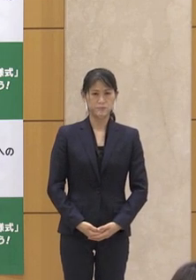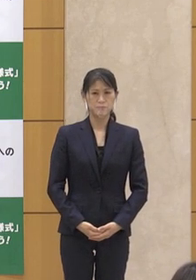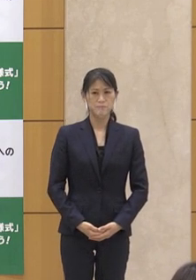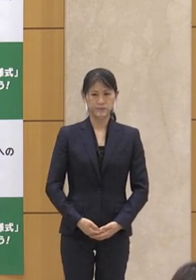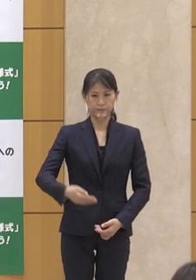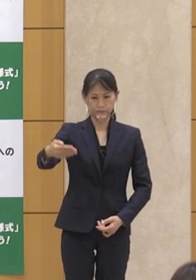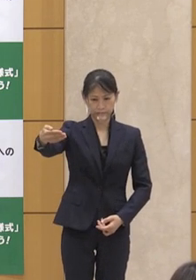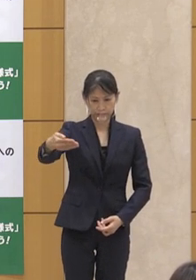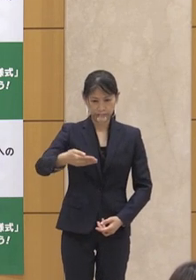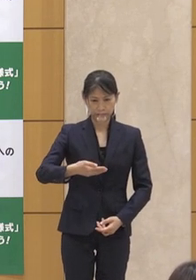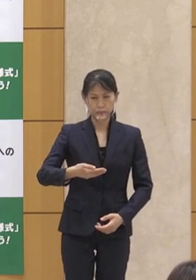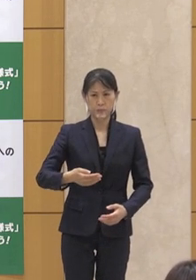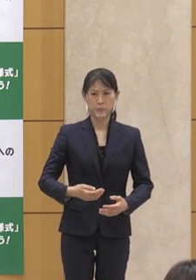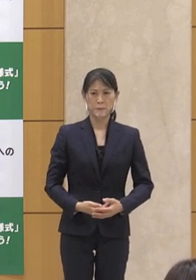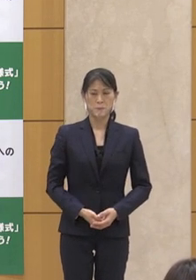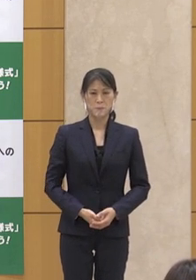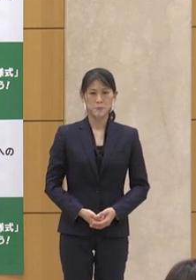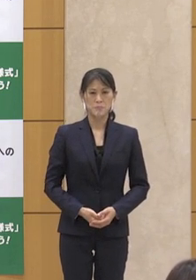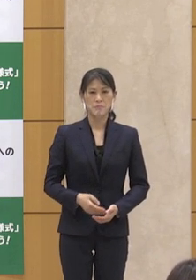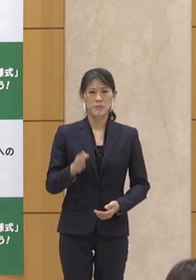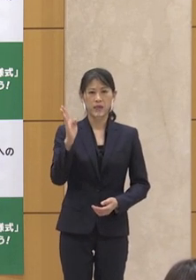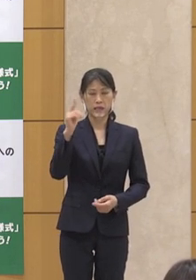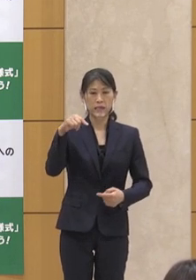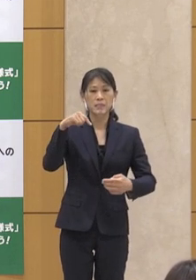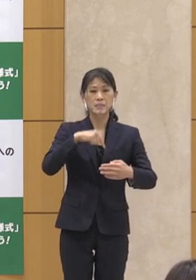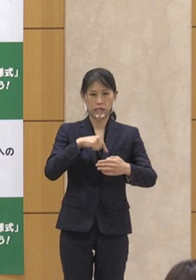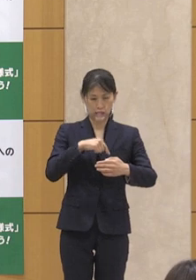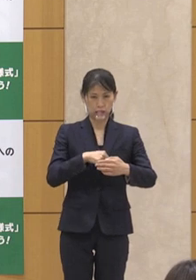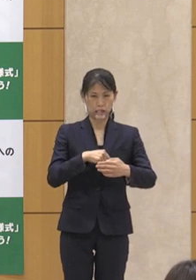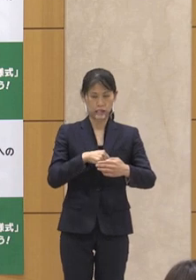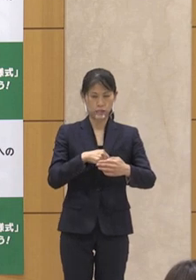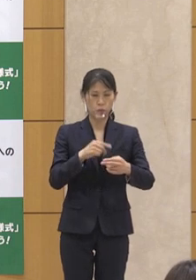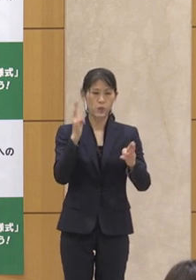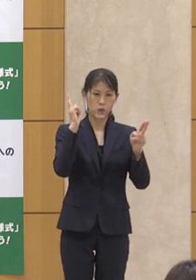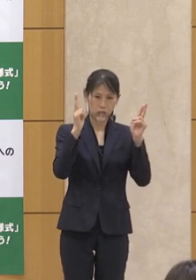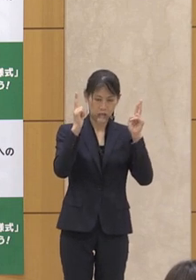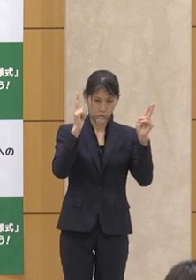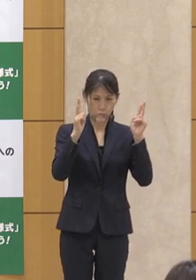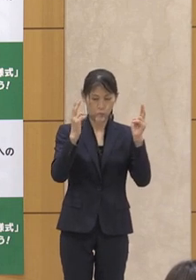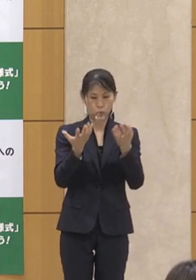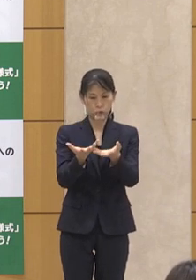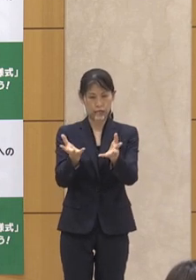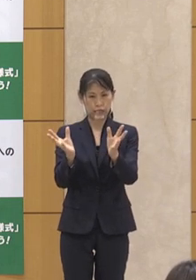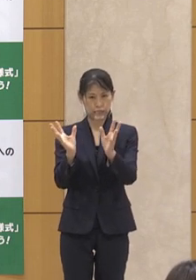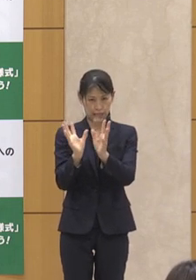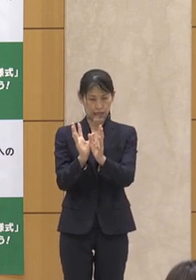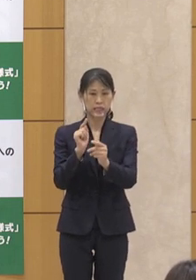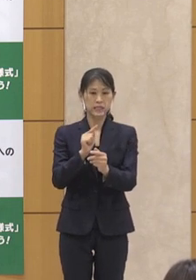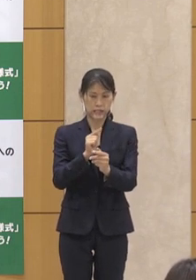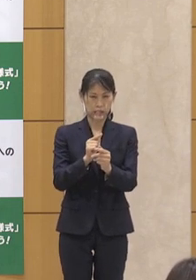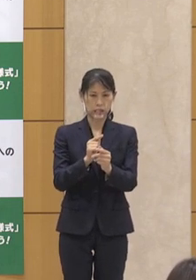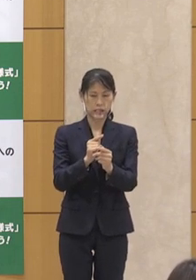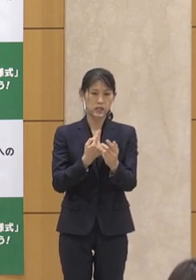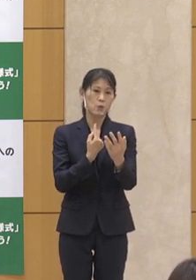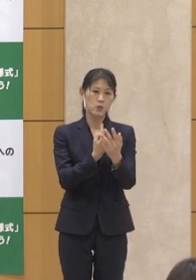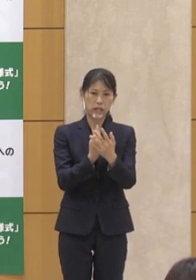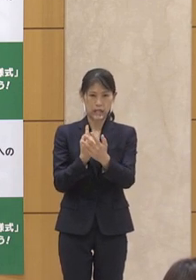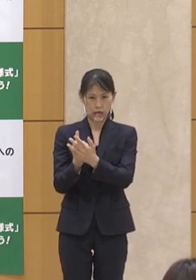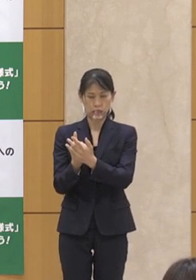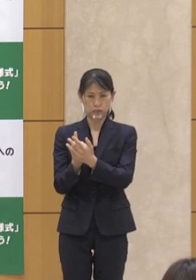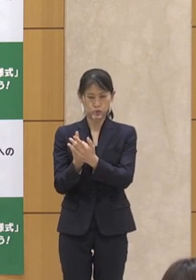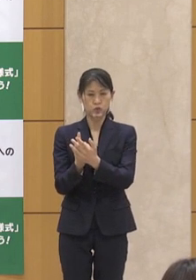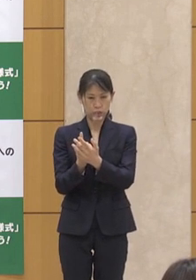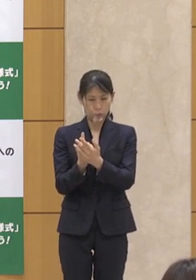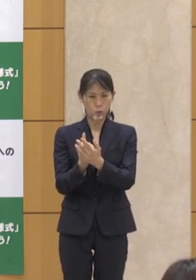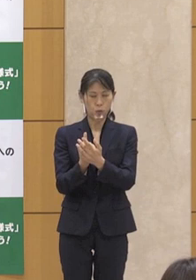関連して、まあ 県内の企業とか団体への参加呼びかけに関しても少しコメントいただければと思います。